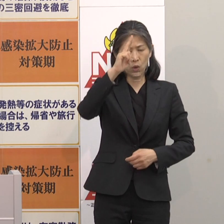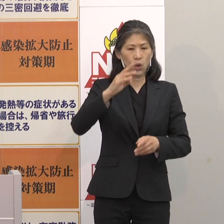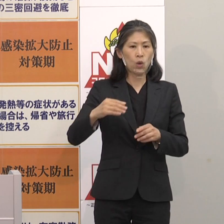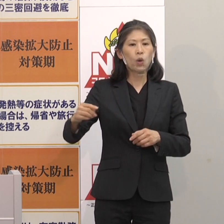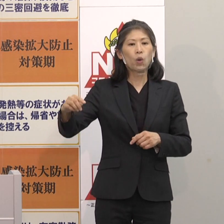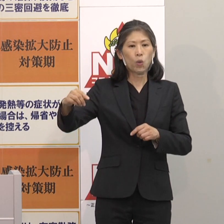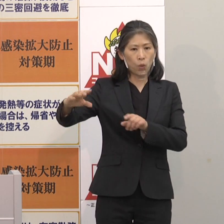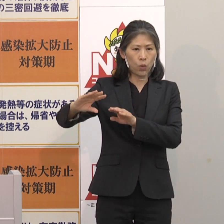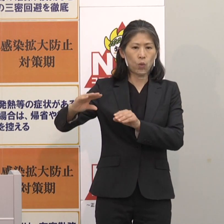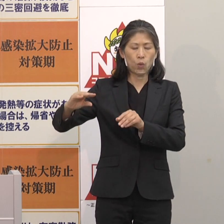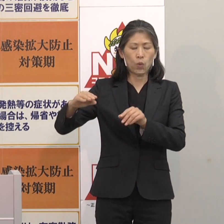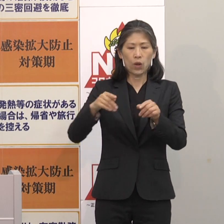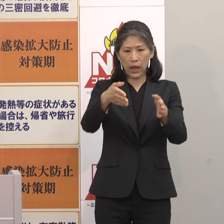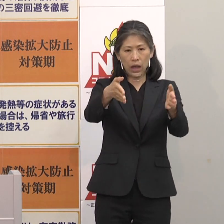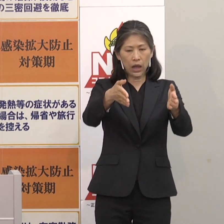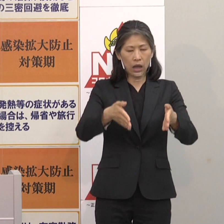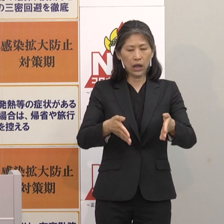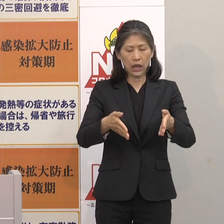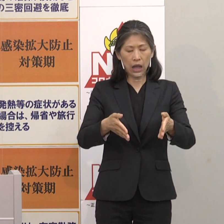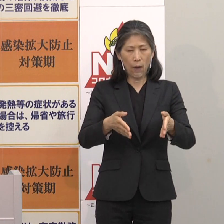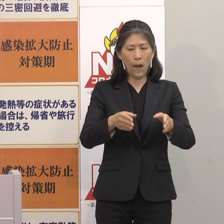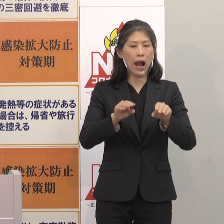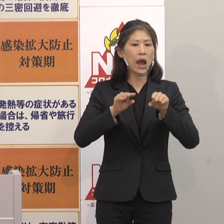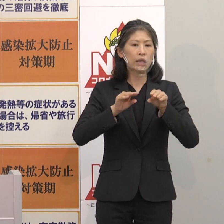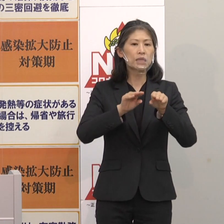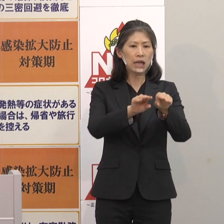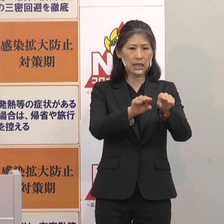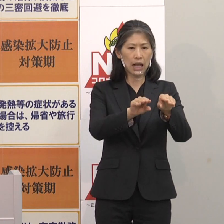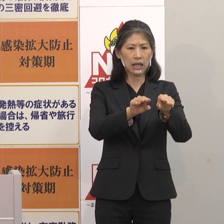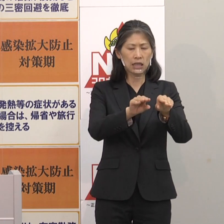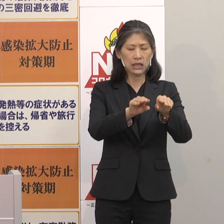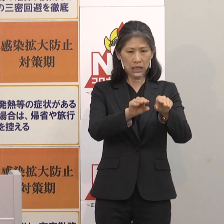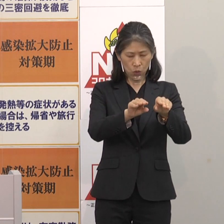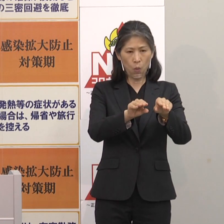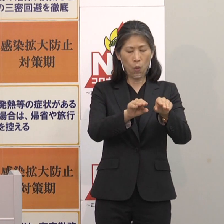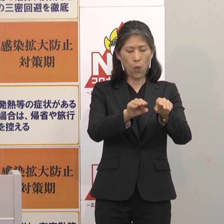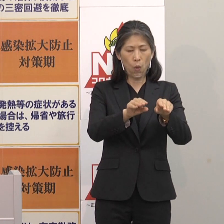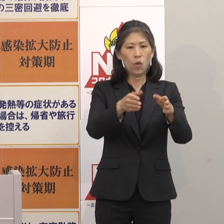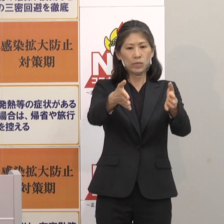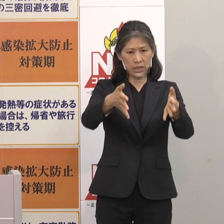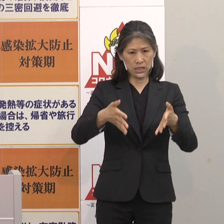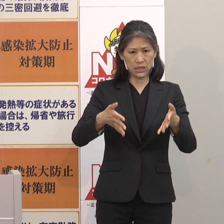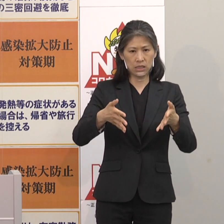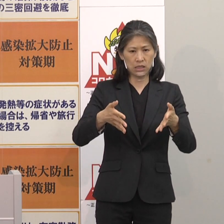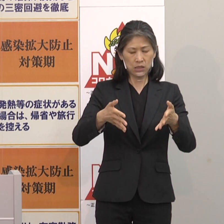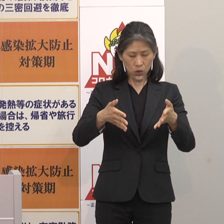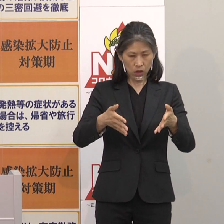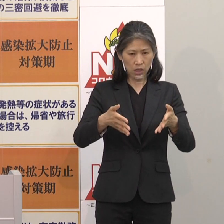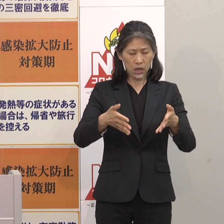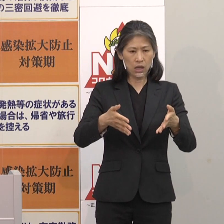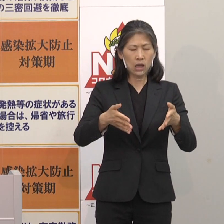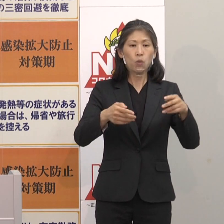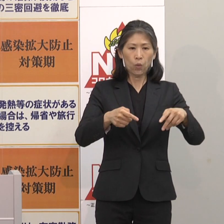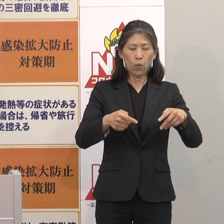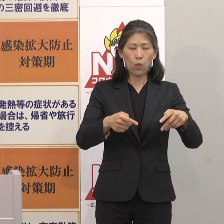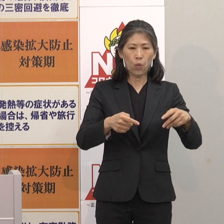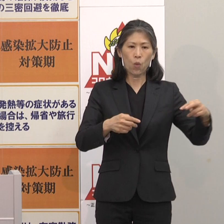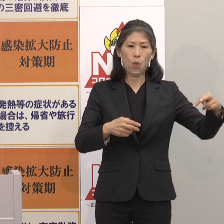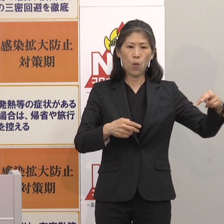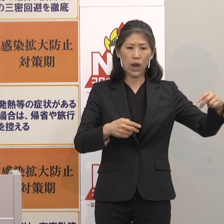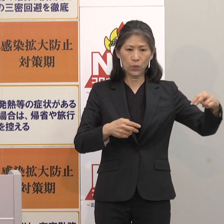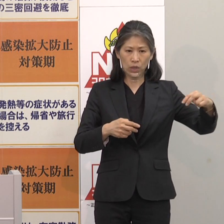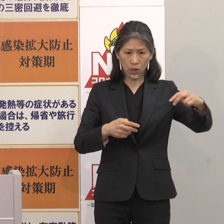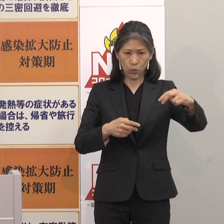の国道を直進中の乗用車が交差点を左から右に横断中の高齢女性と衝突